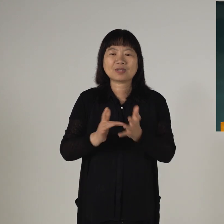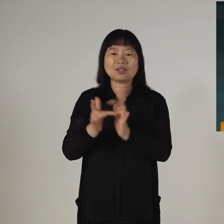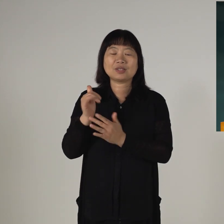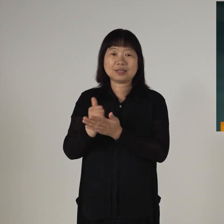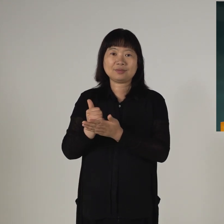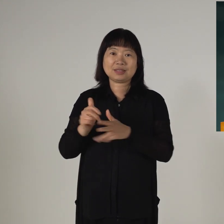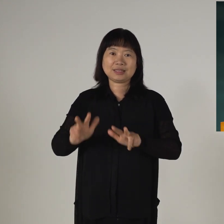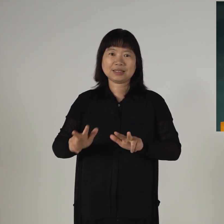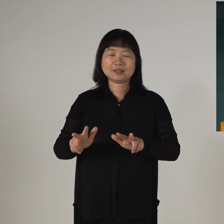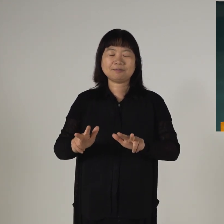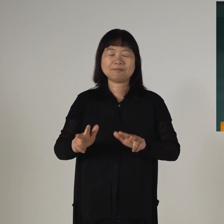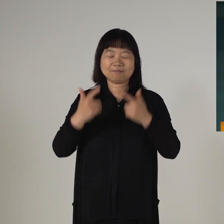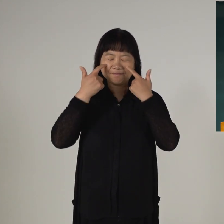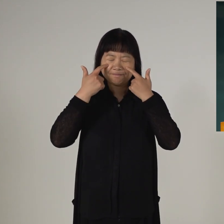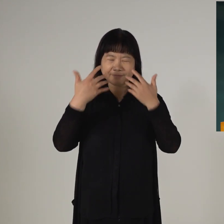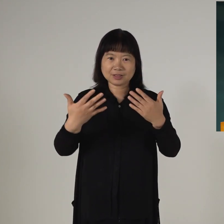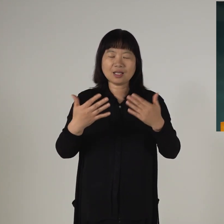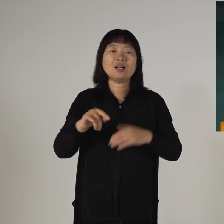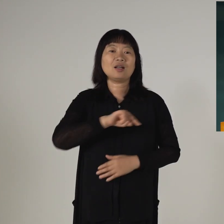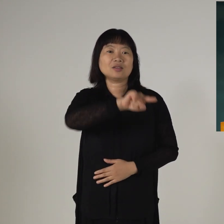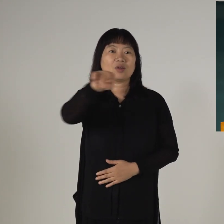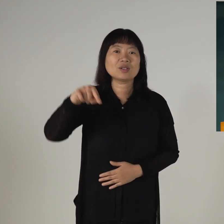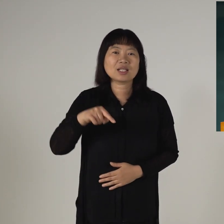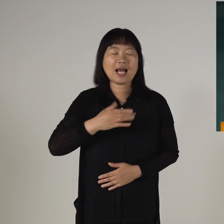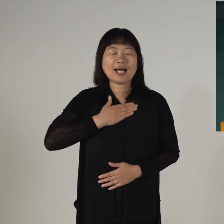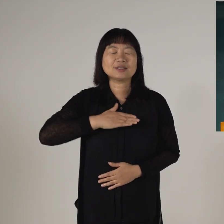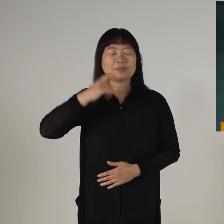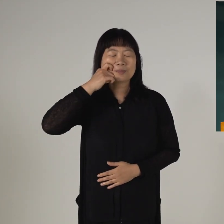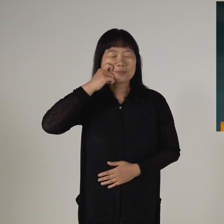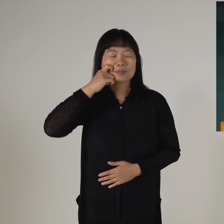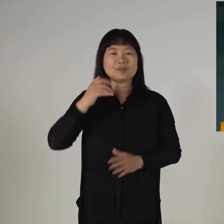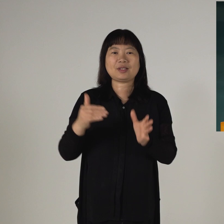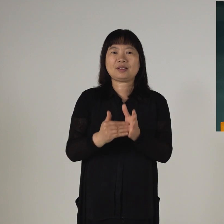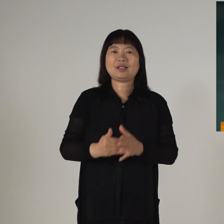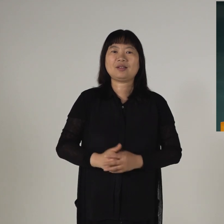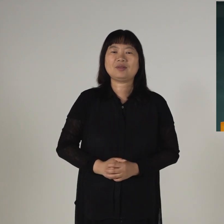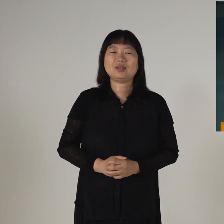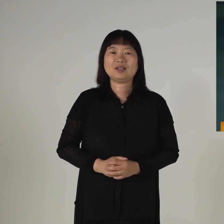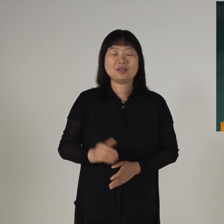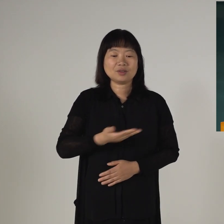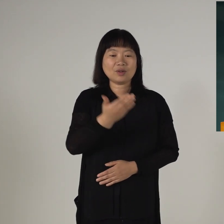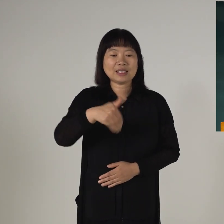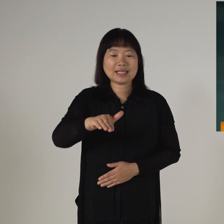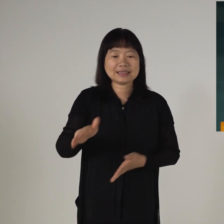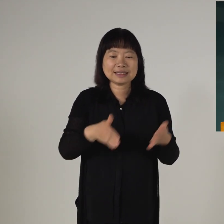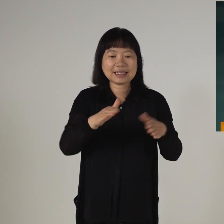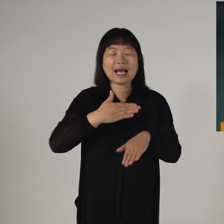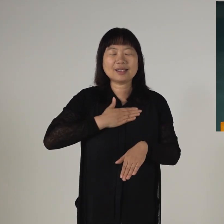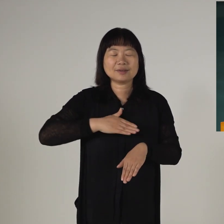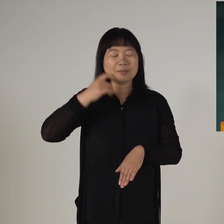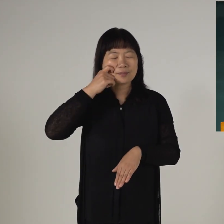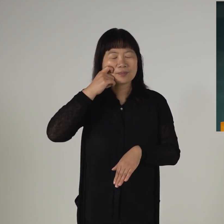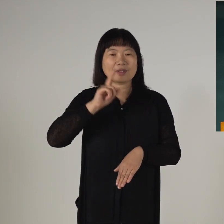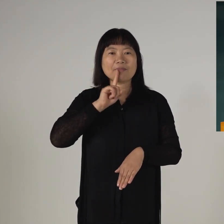예수님은 여기서 단도직입적으로 너희가 알지 못한다. 너희 가는 길을 알지 못한다.